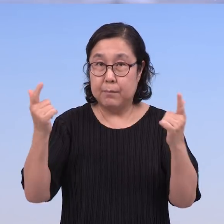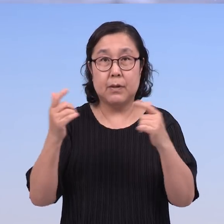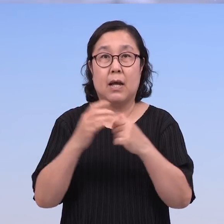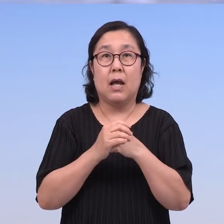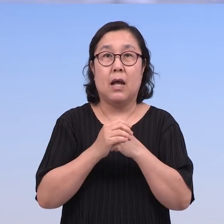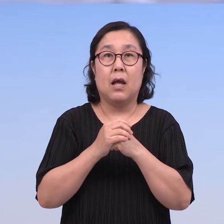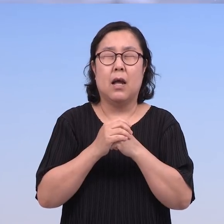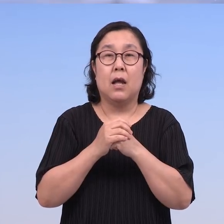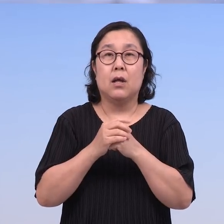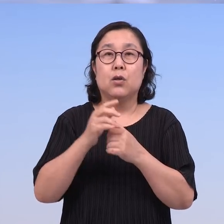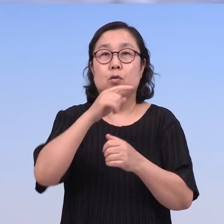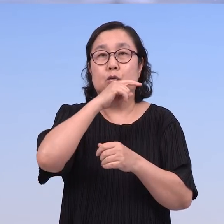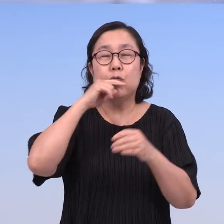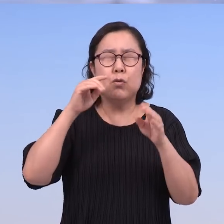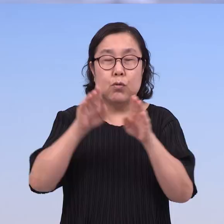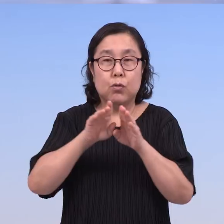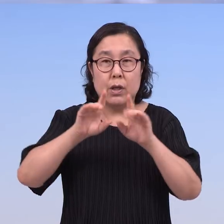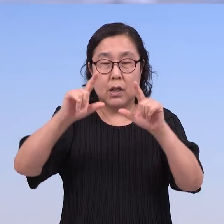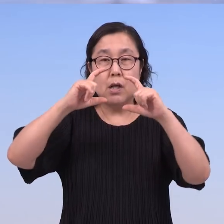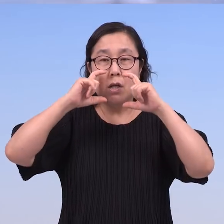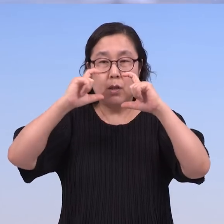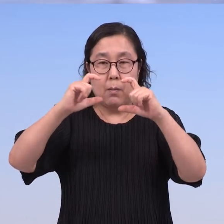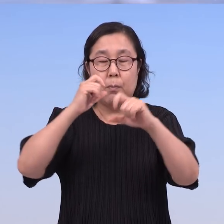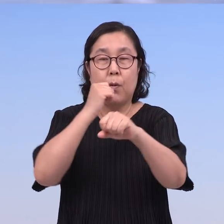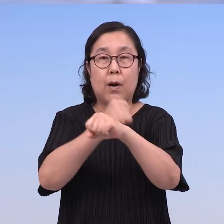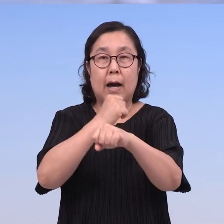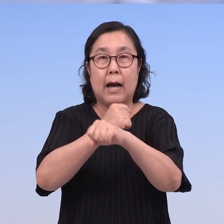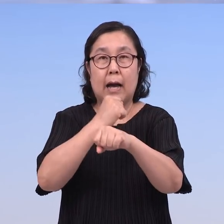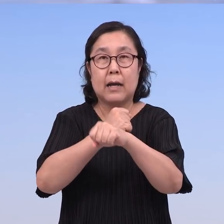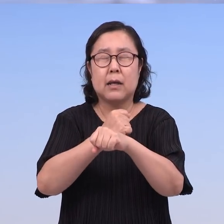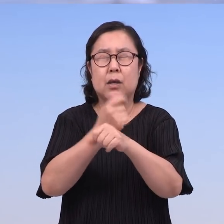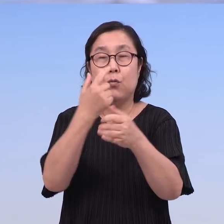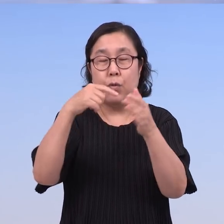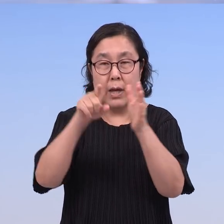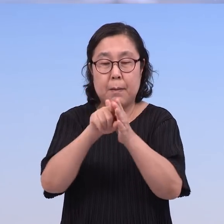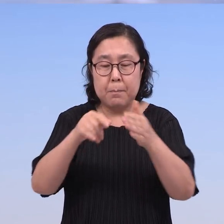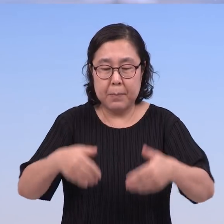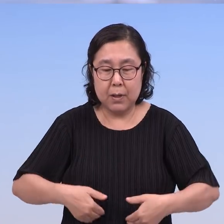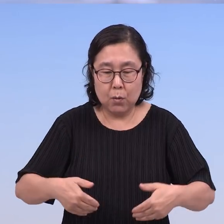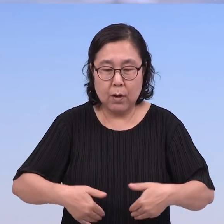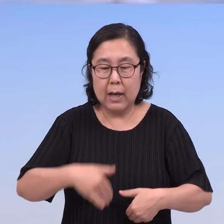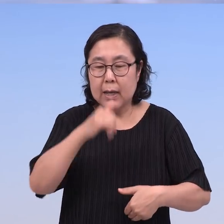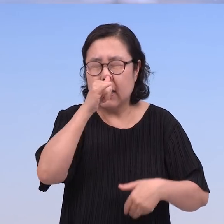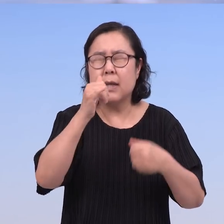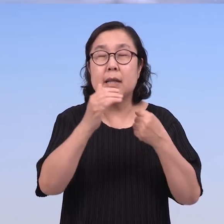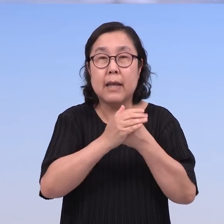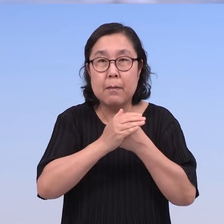아니고, 주일을 주일로 선포하기 위한 당위성이 있기 때문에 하는 거예요.